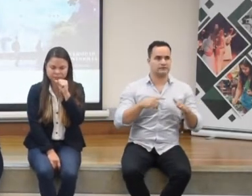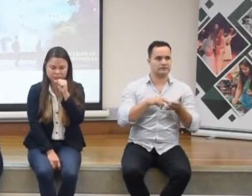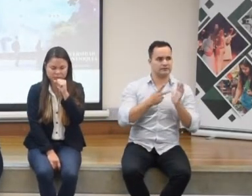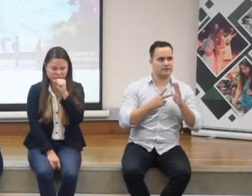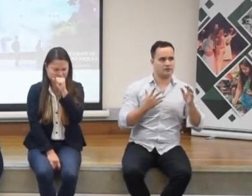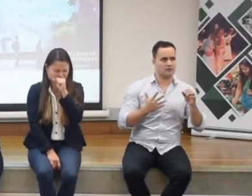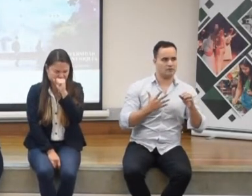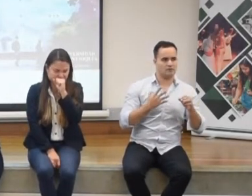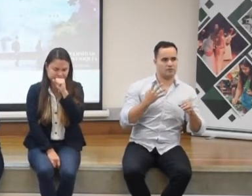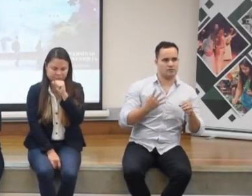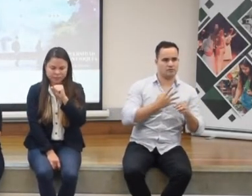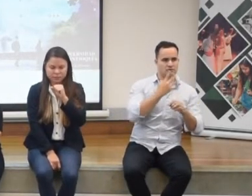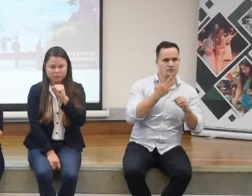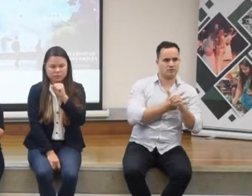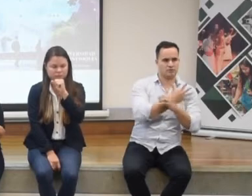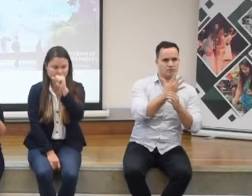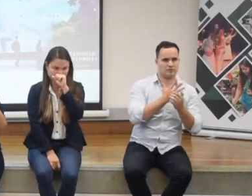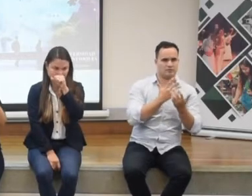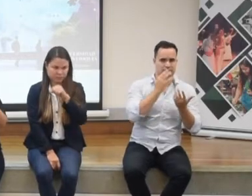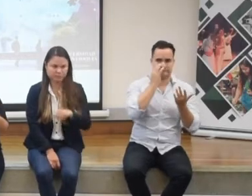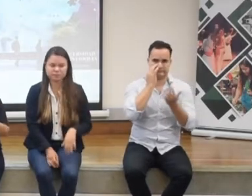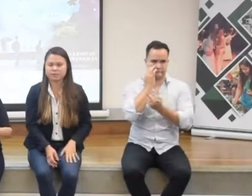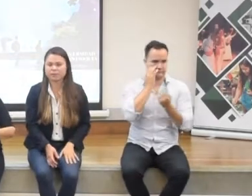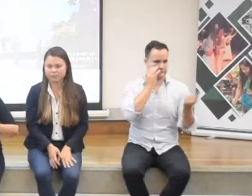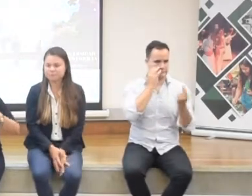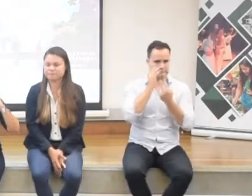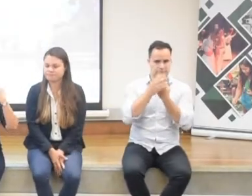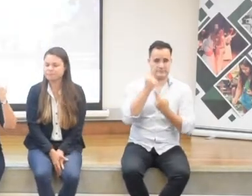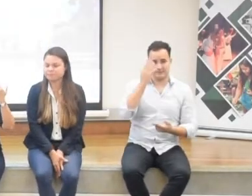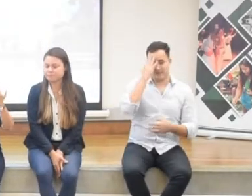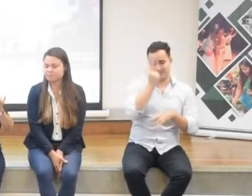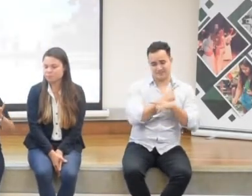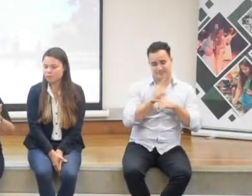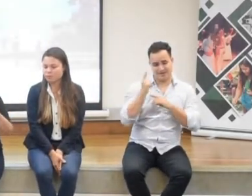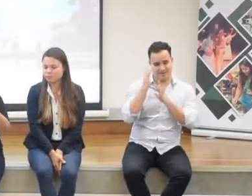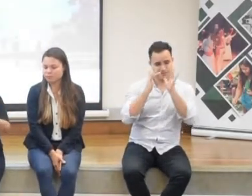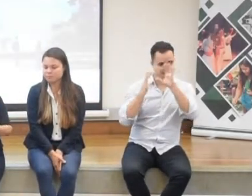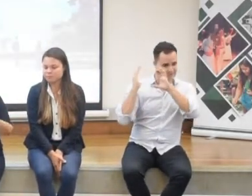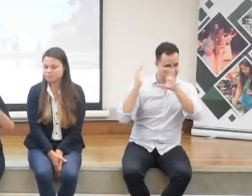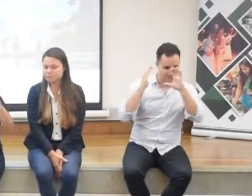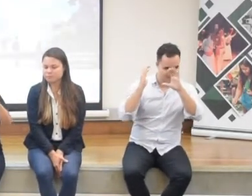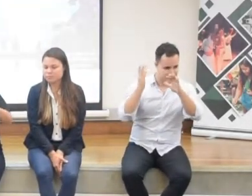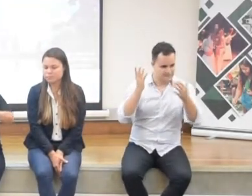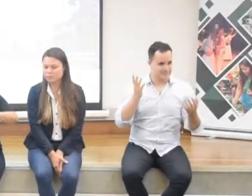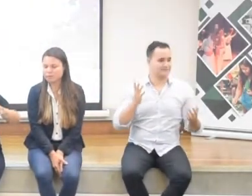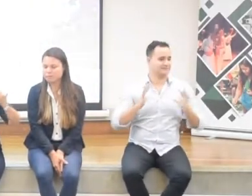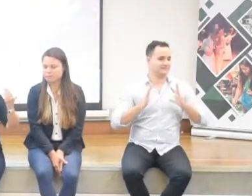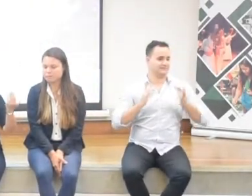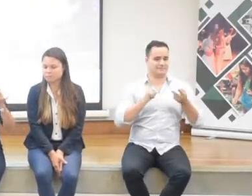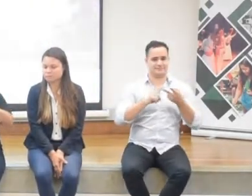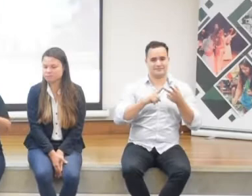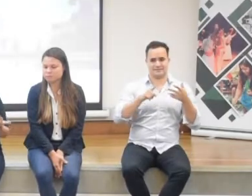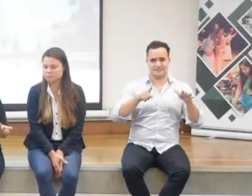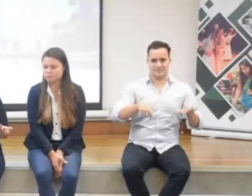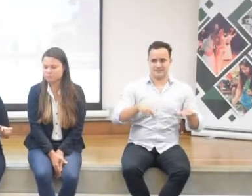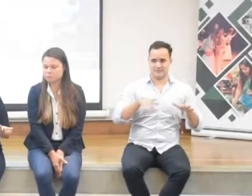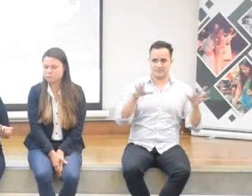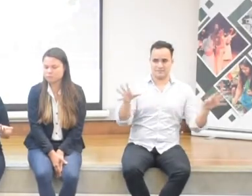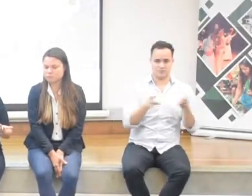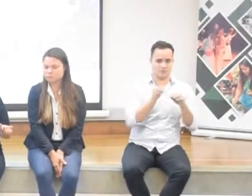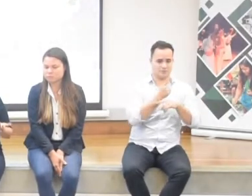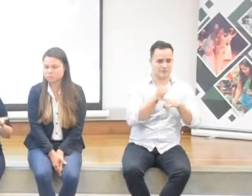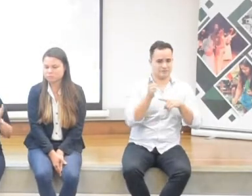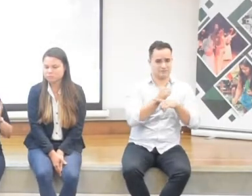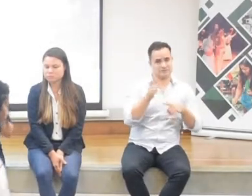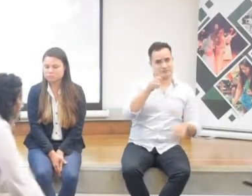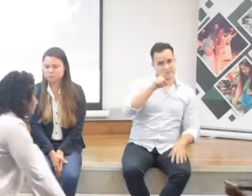y 4 o 5 para el otro. Recuerden que hay Semana Santa, que el semestre lo debemos contar en 16, 18